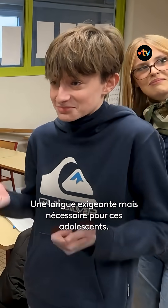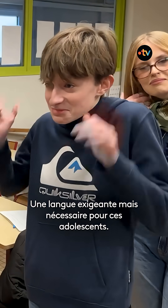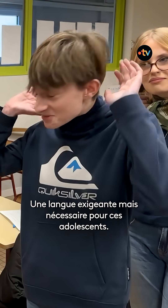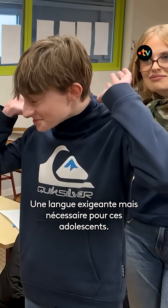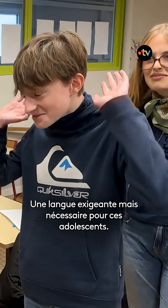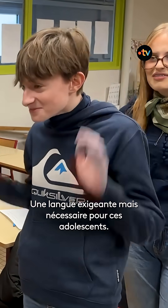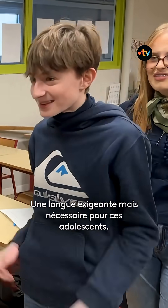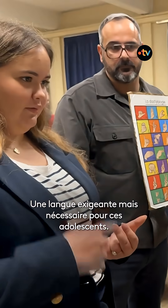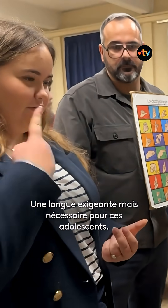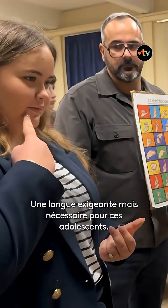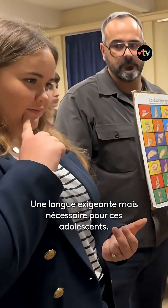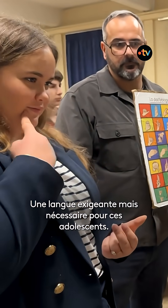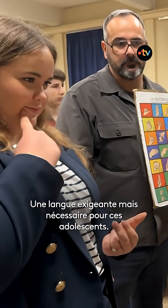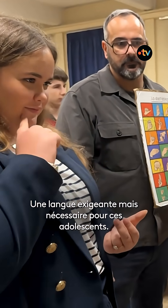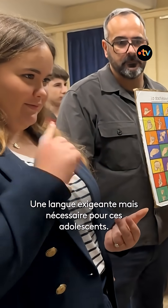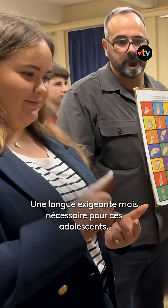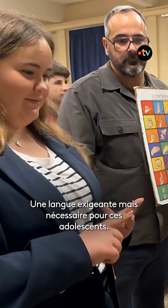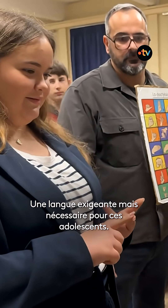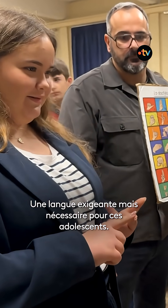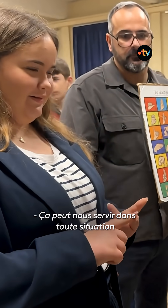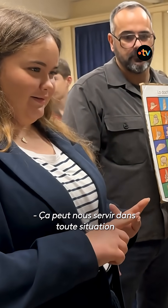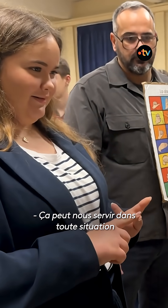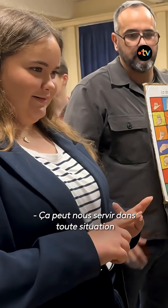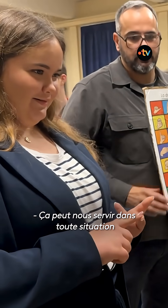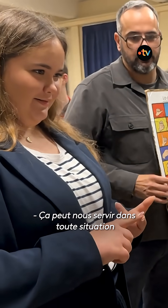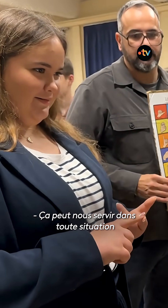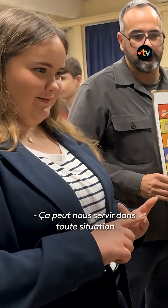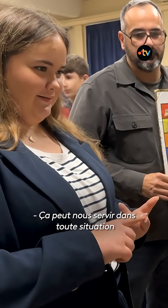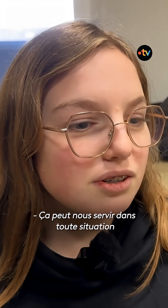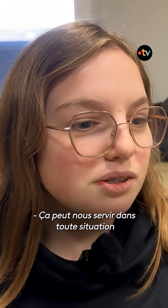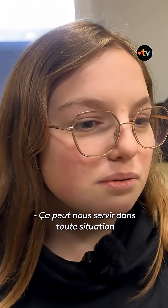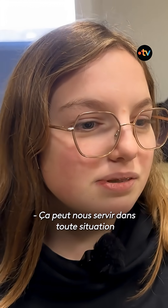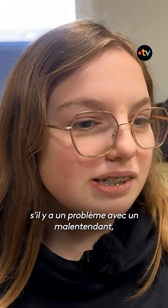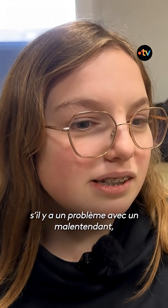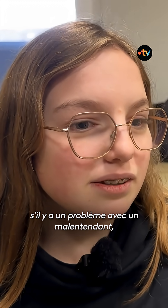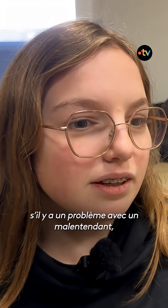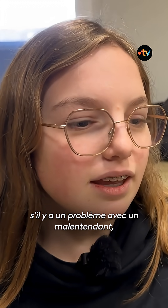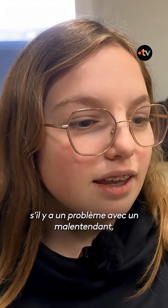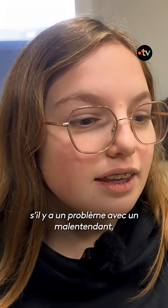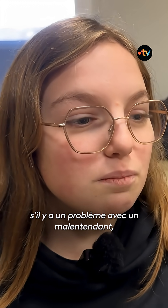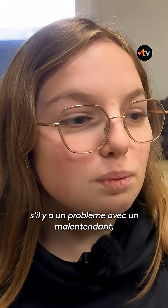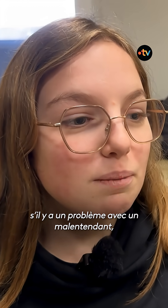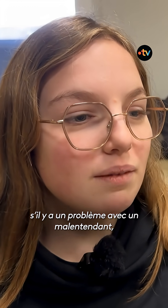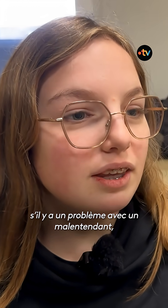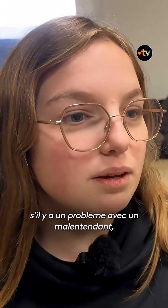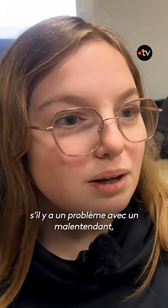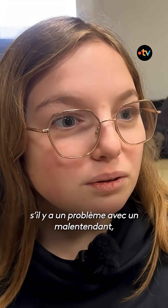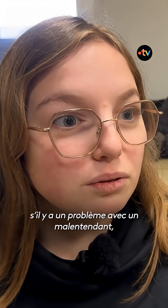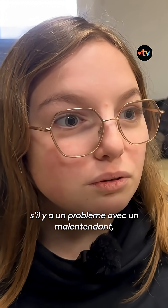exigeante, mais nécessaire pour ces adolescents. Ça peut nous servir dans toute situation. Si y a un problème avec un malentendant,